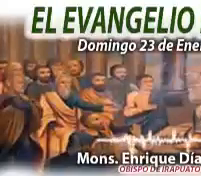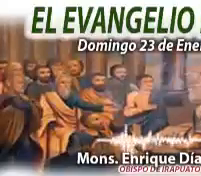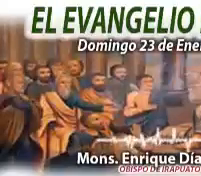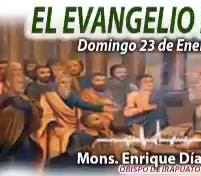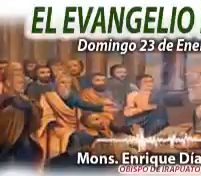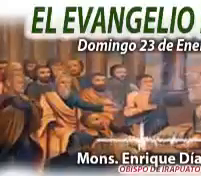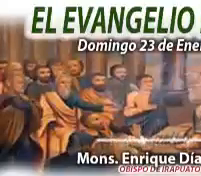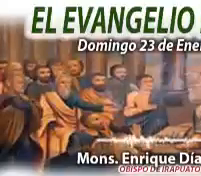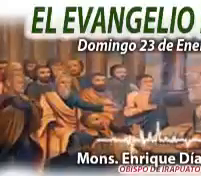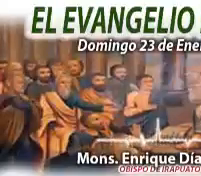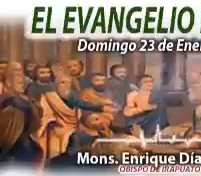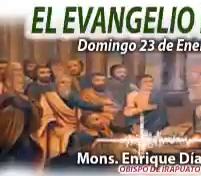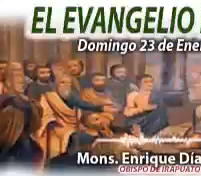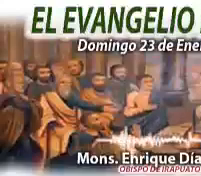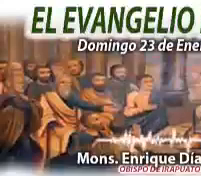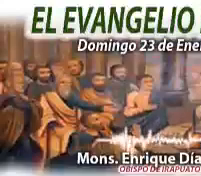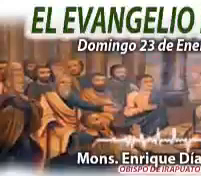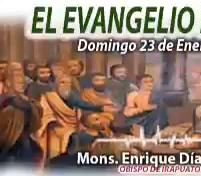sáname,